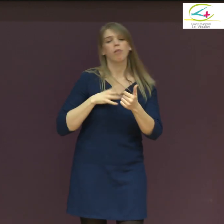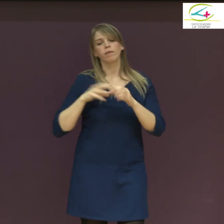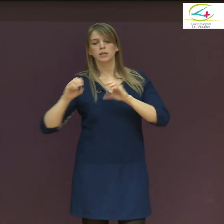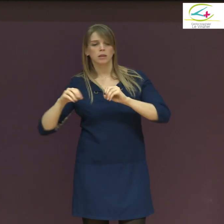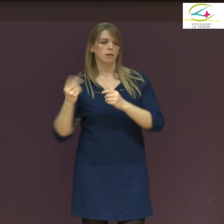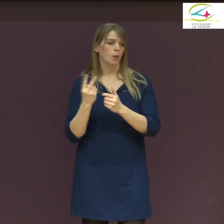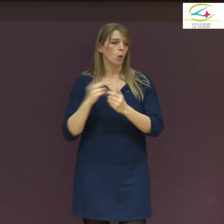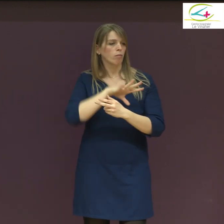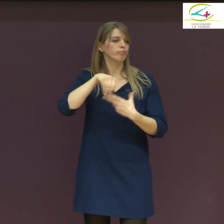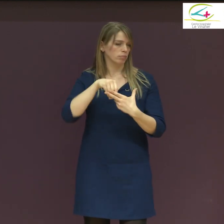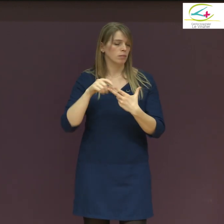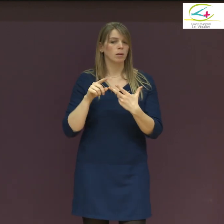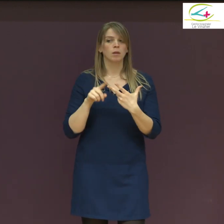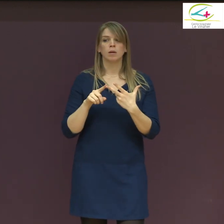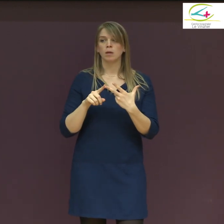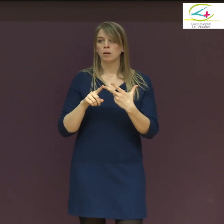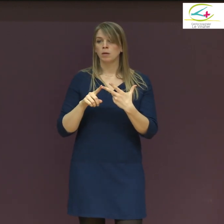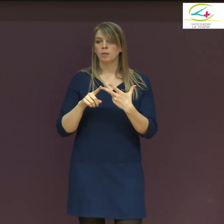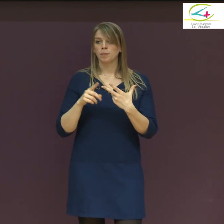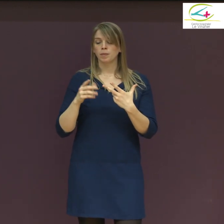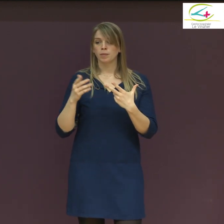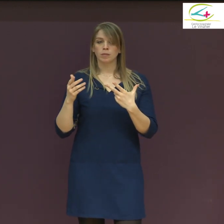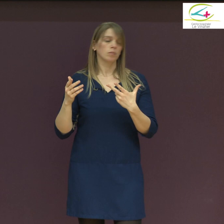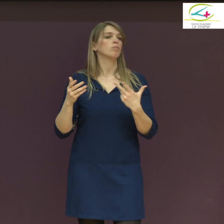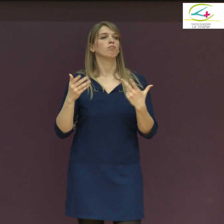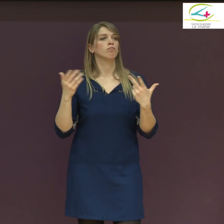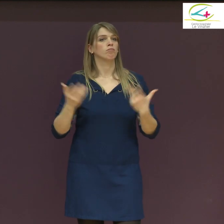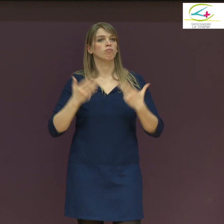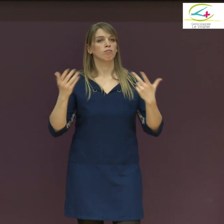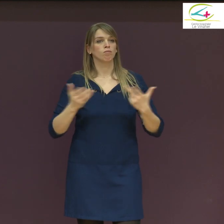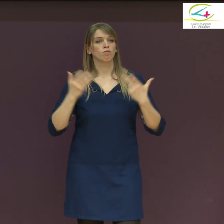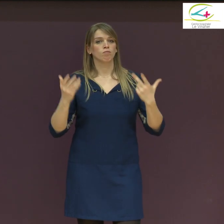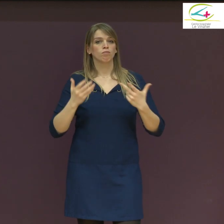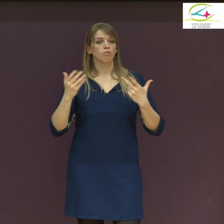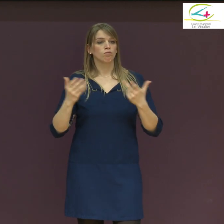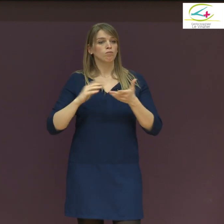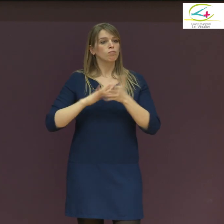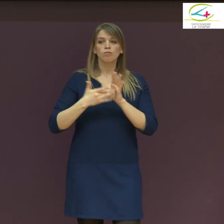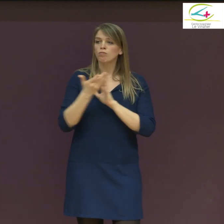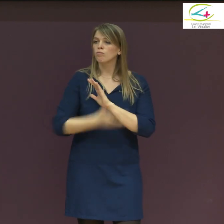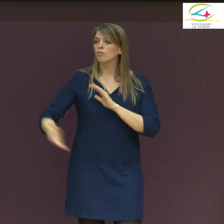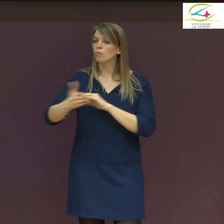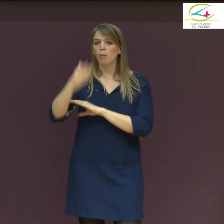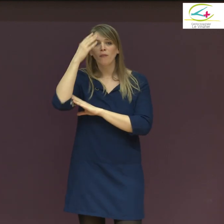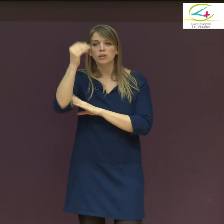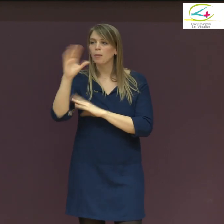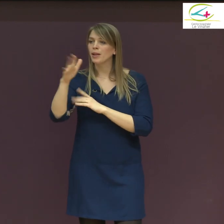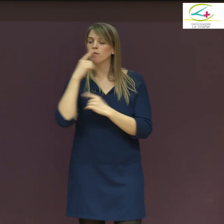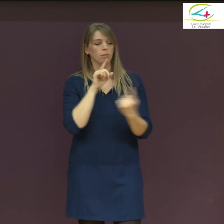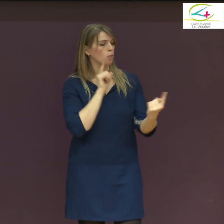c'est corps enseignant, je pense à tous ceux qui parmi vous rencontrent des